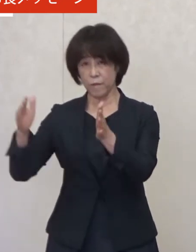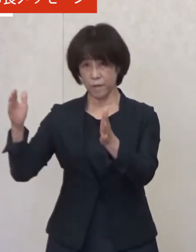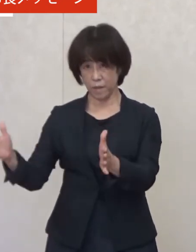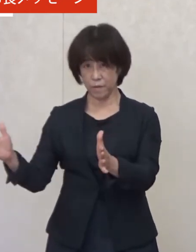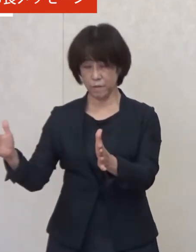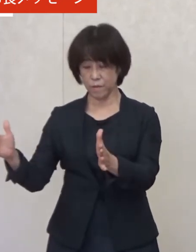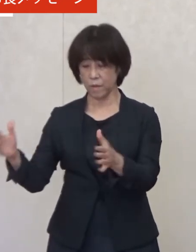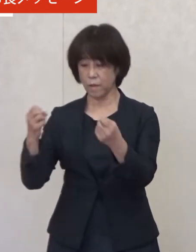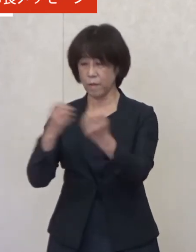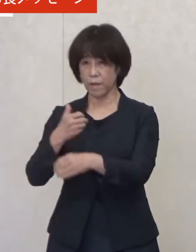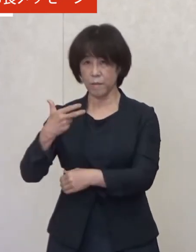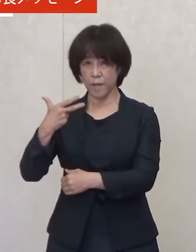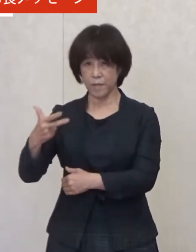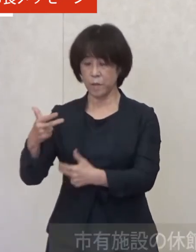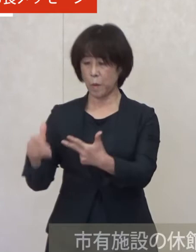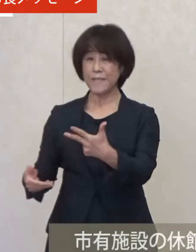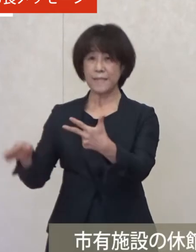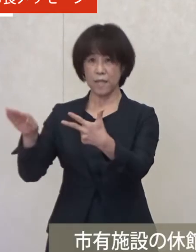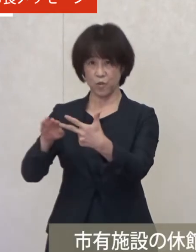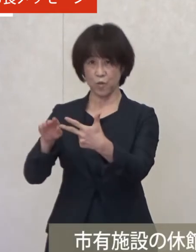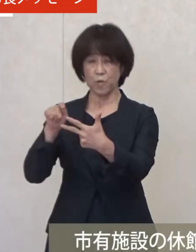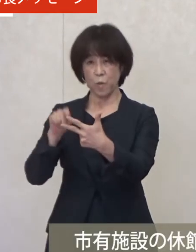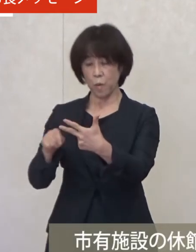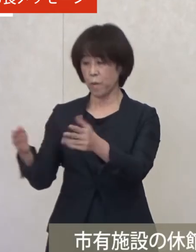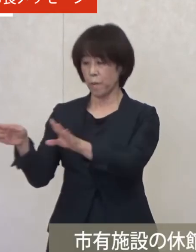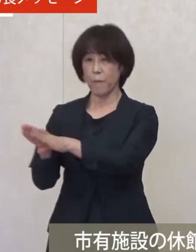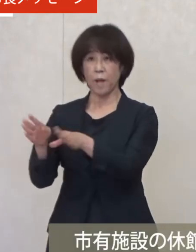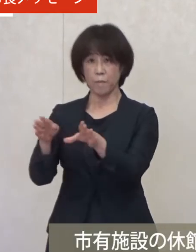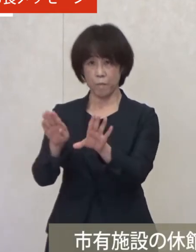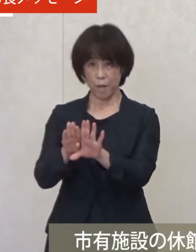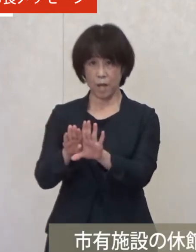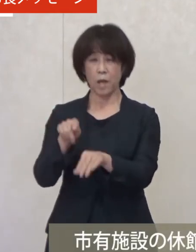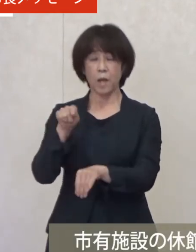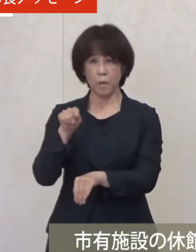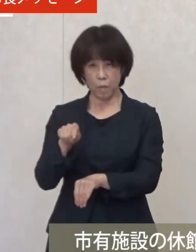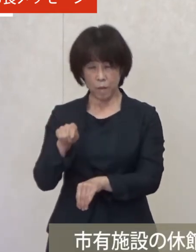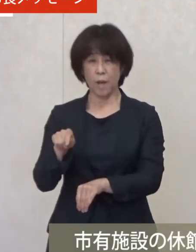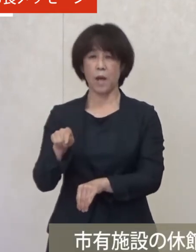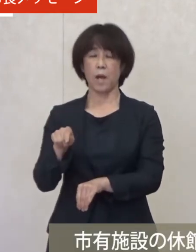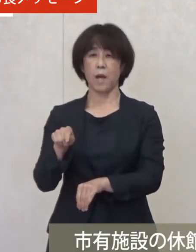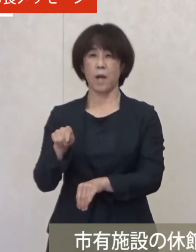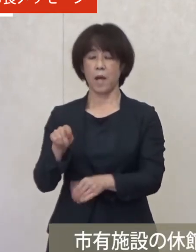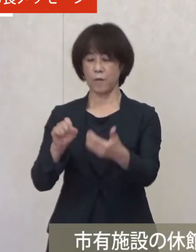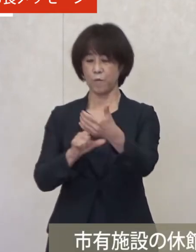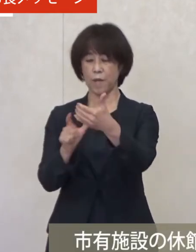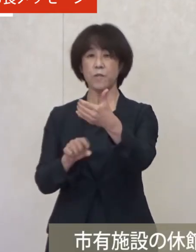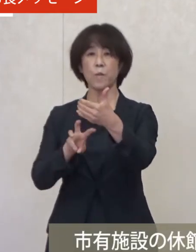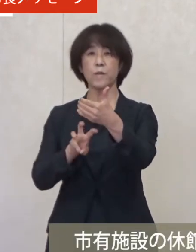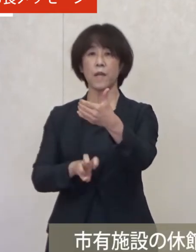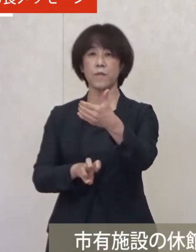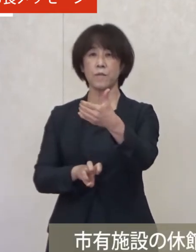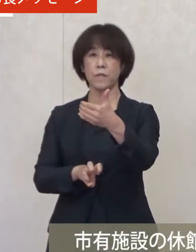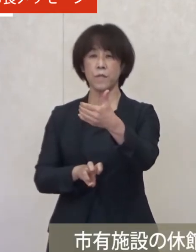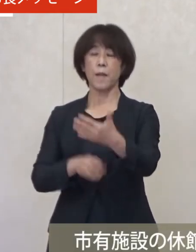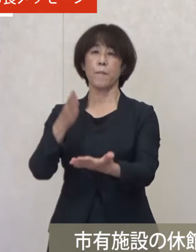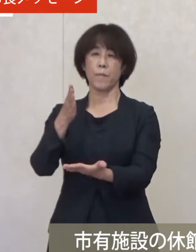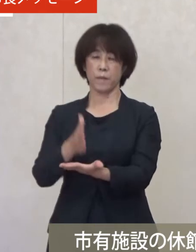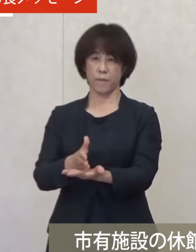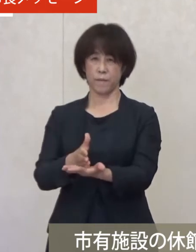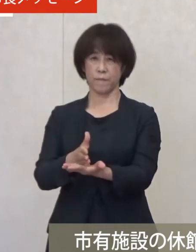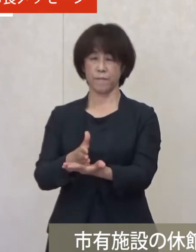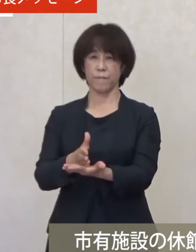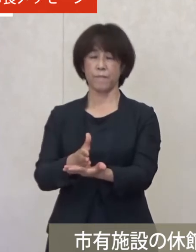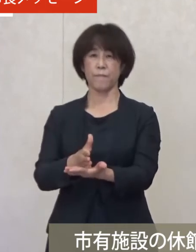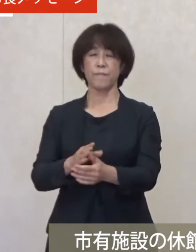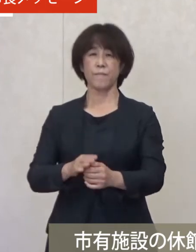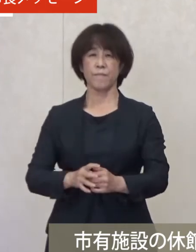していた私有施設の休館等の各種の人流抑制措置も9月30日をもって解除いたします